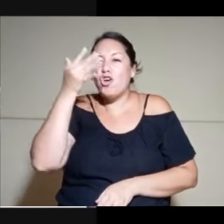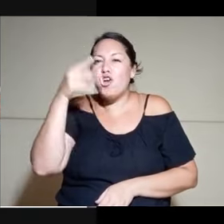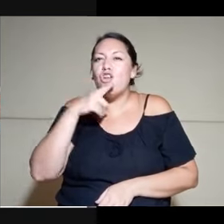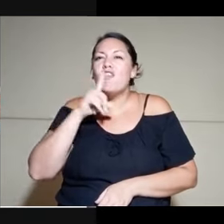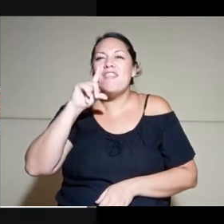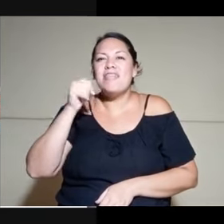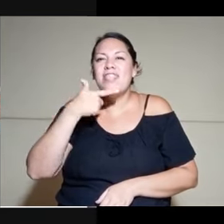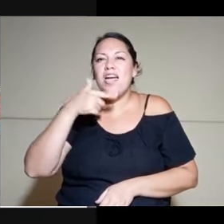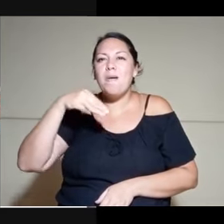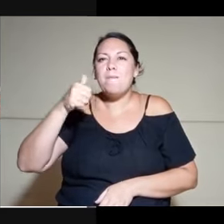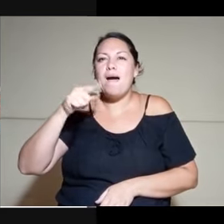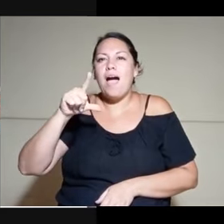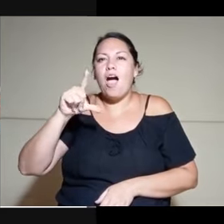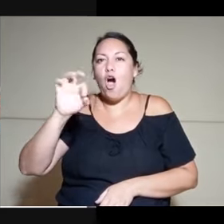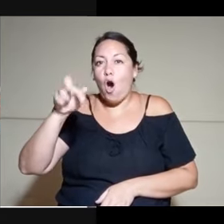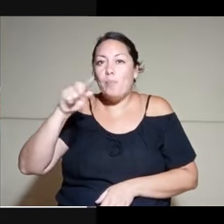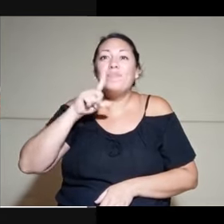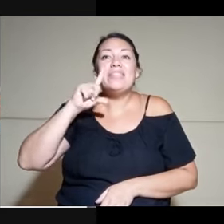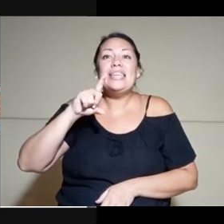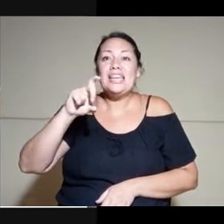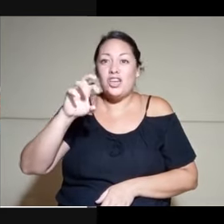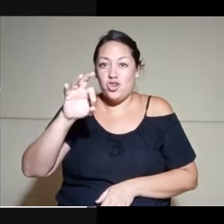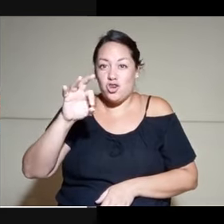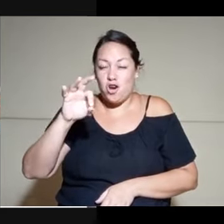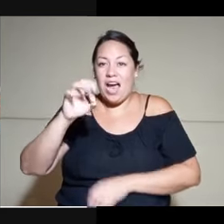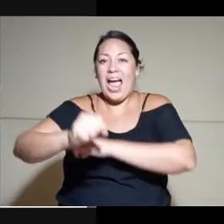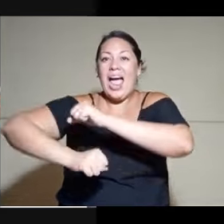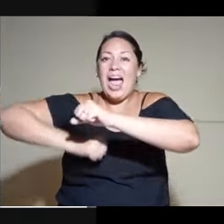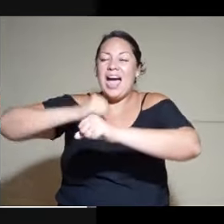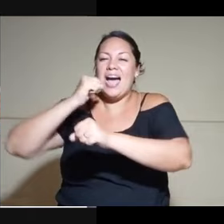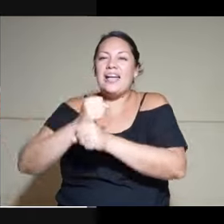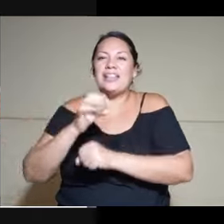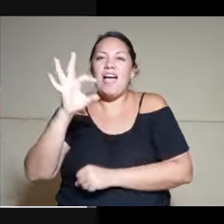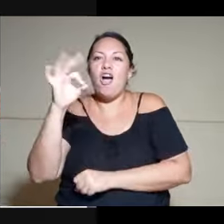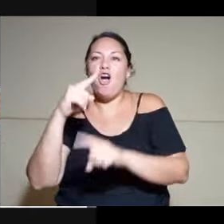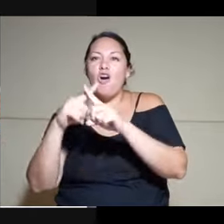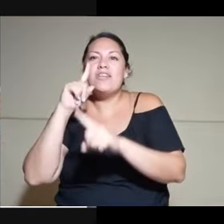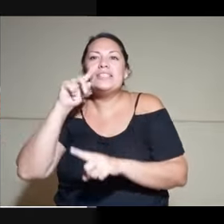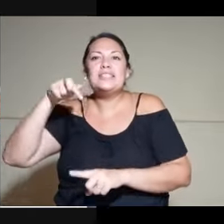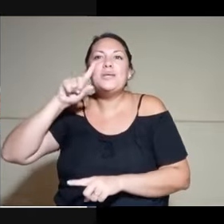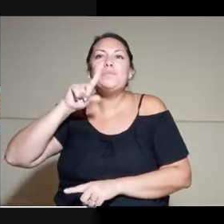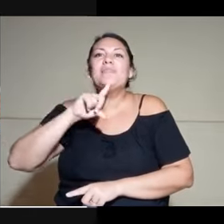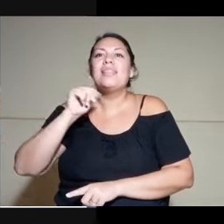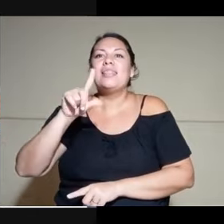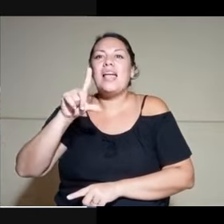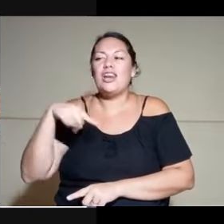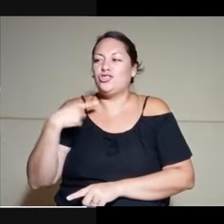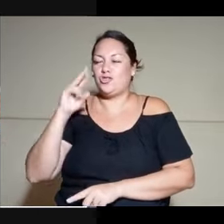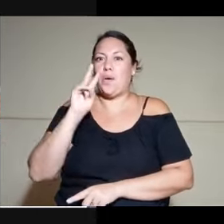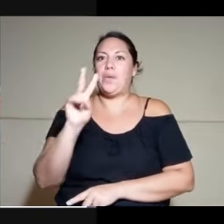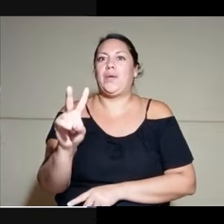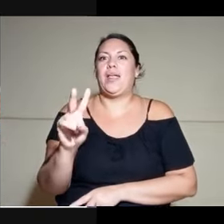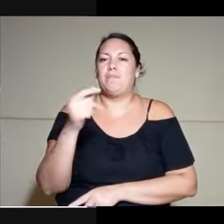acá se forma lo que se llama el quiasma óptico, que es esto verde que ustedes ven acá que se cruza, el quiasma óptico, se cruzan las fibras